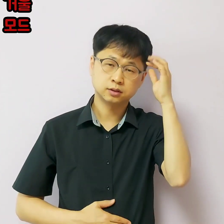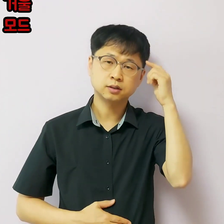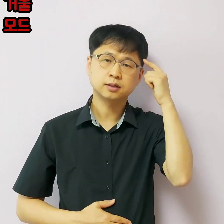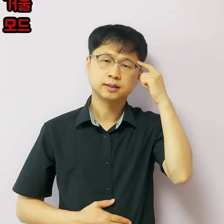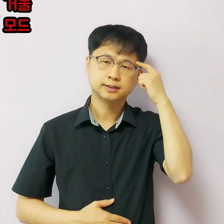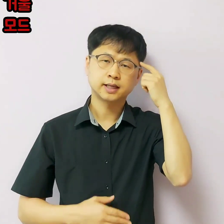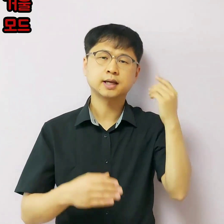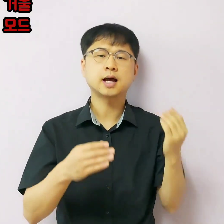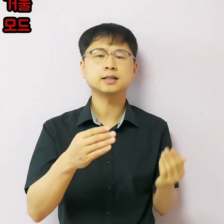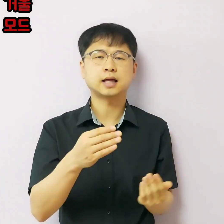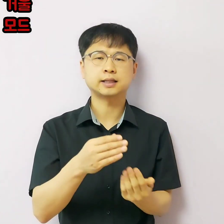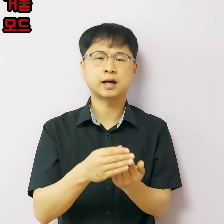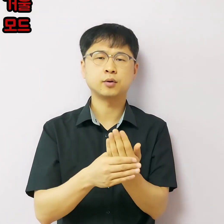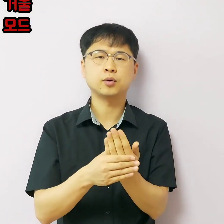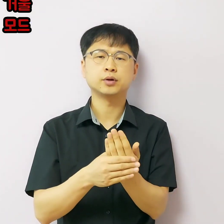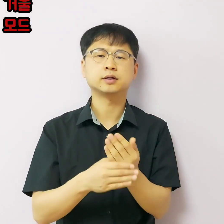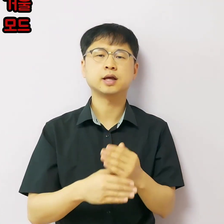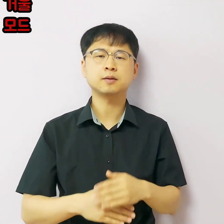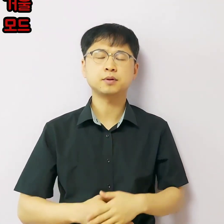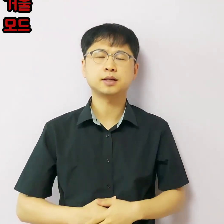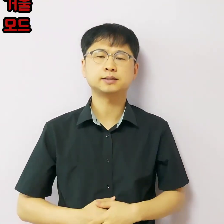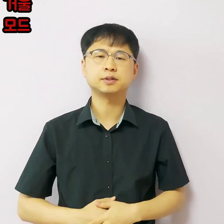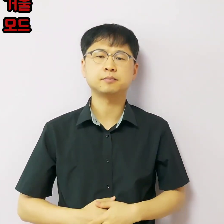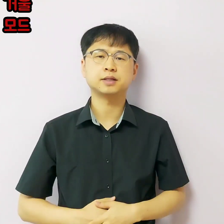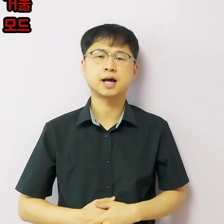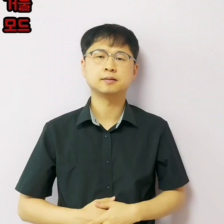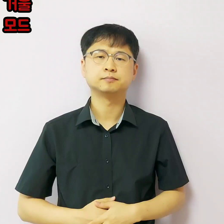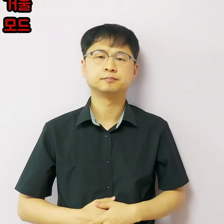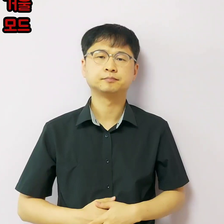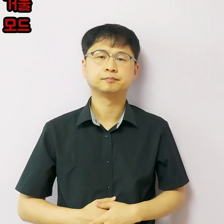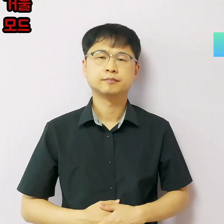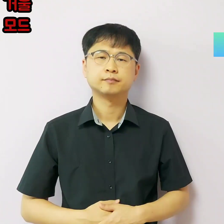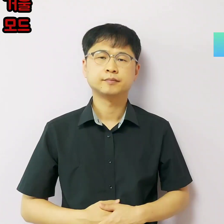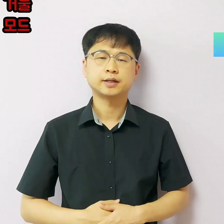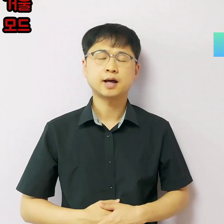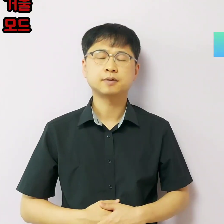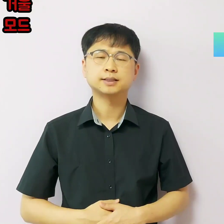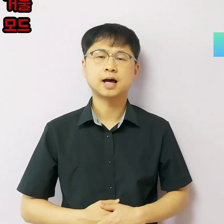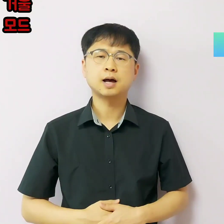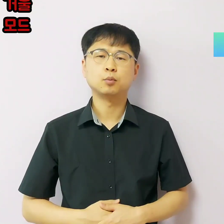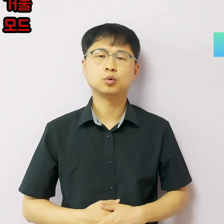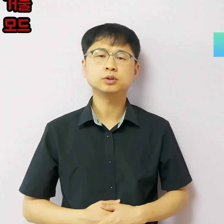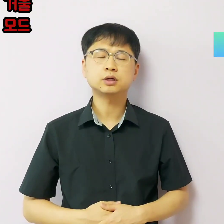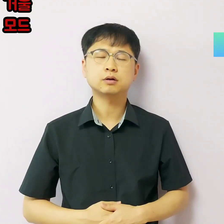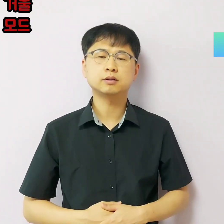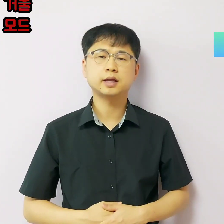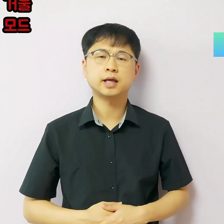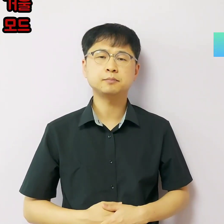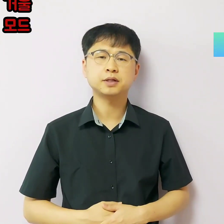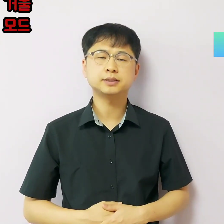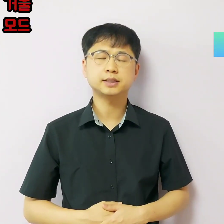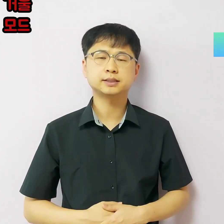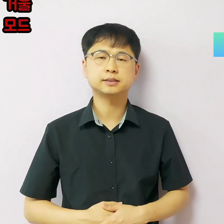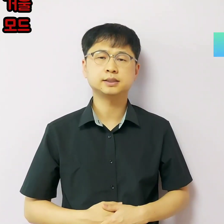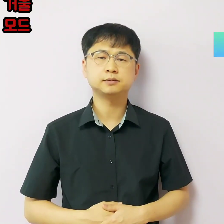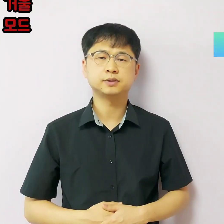문득 생각났다오 이렇게 표현하시면 됩니다. 네, 다음 가사 모른 척 건넨 편지의